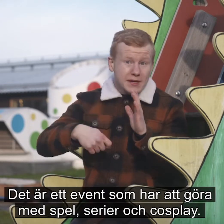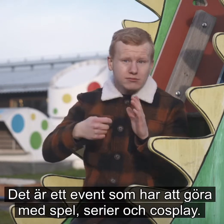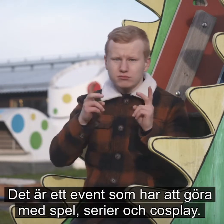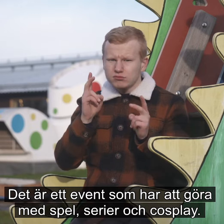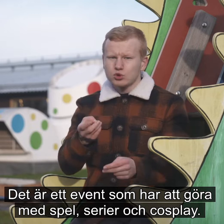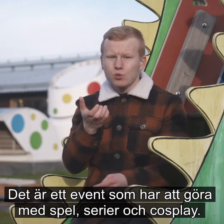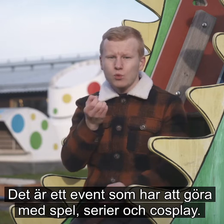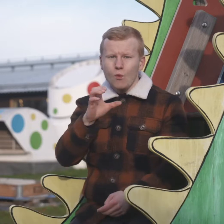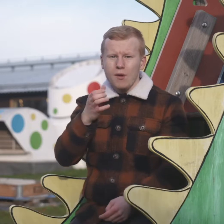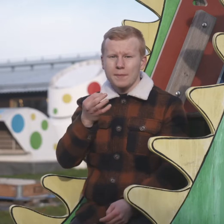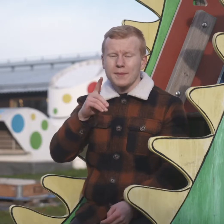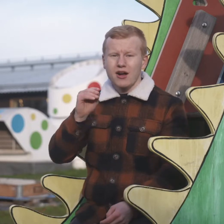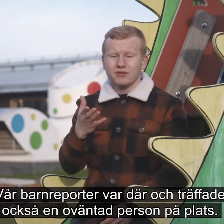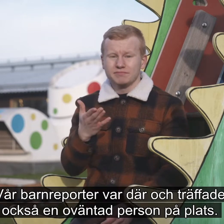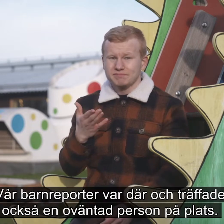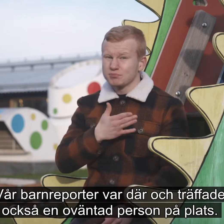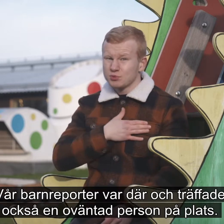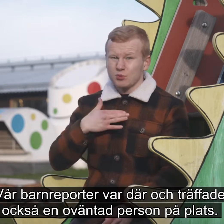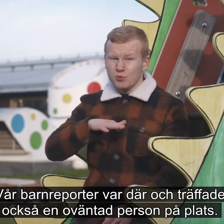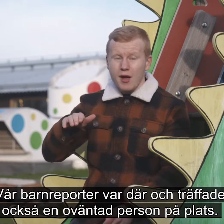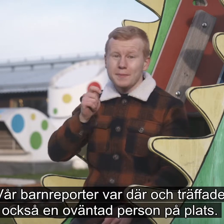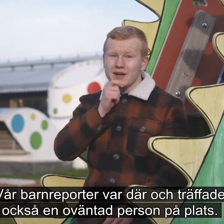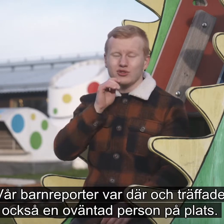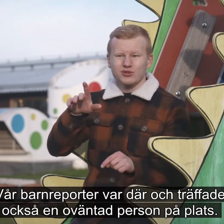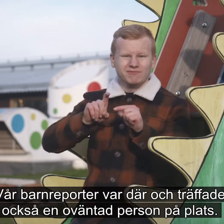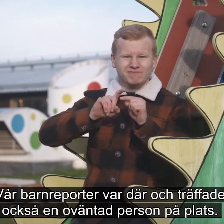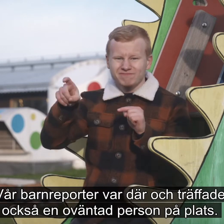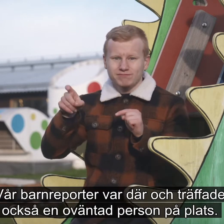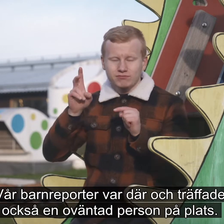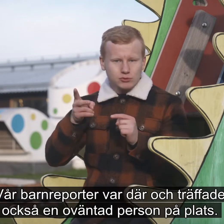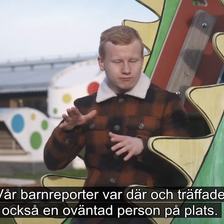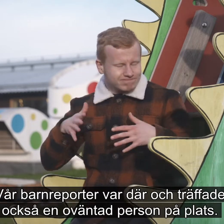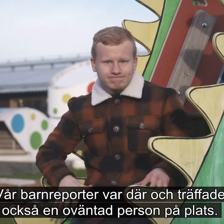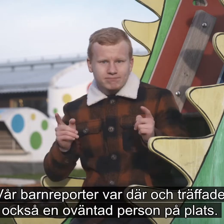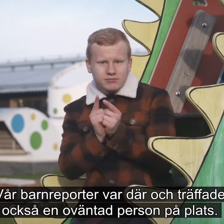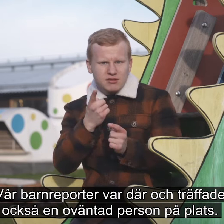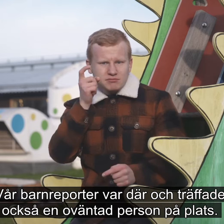cosplay. Japp, vår barnreporter var där. Hon träffade också en oväntad person på plats.